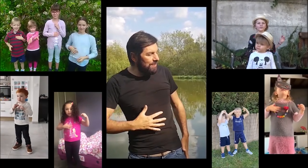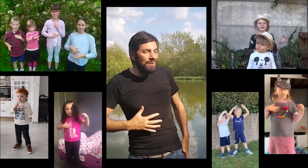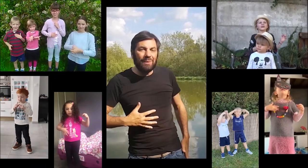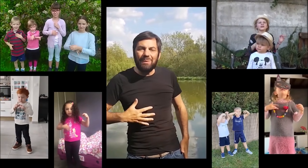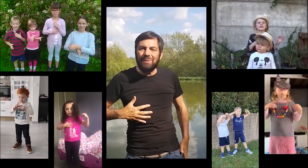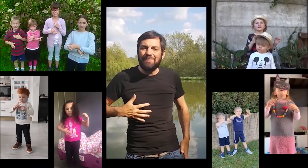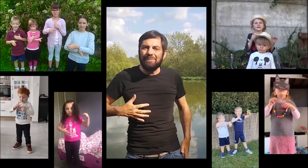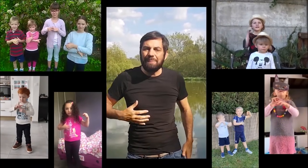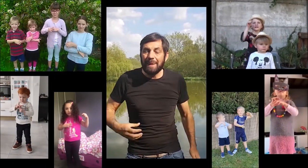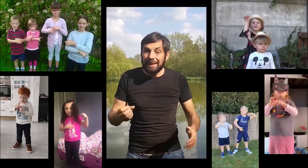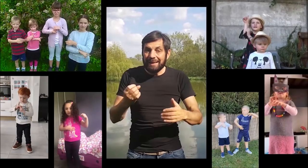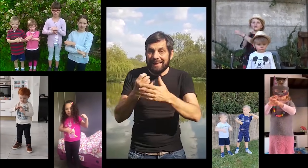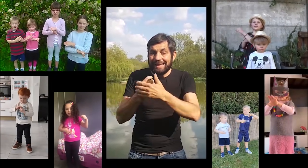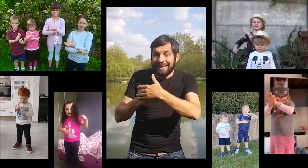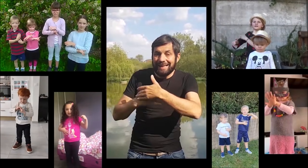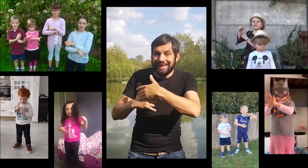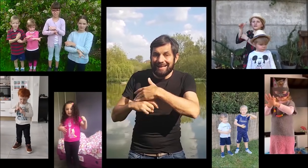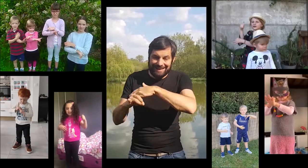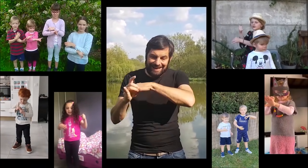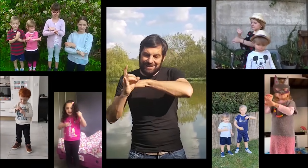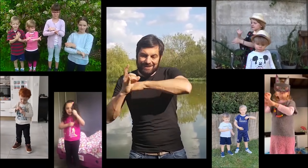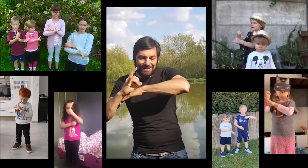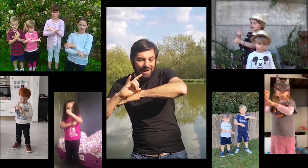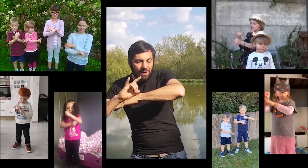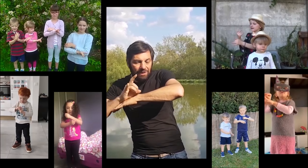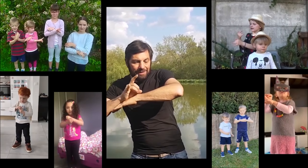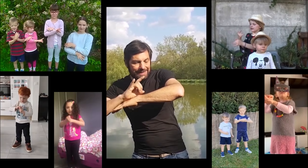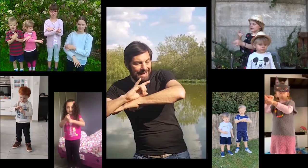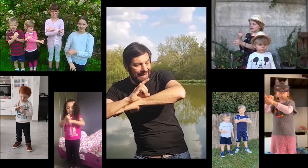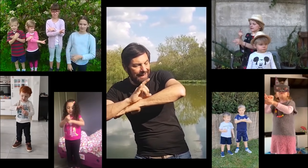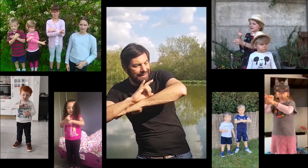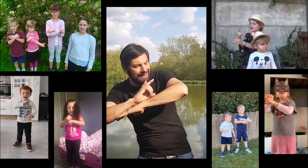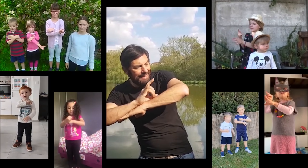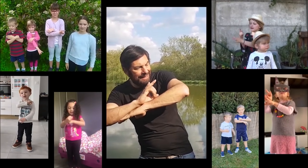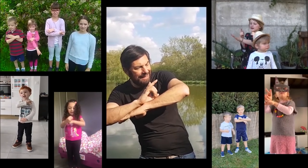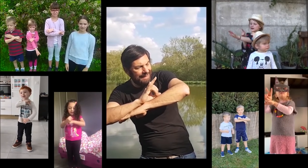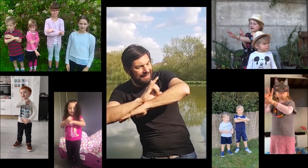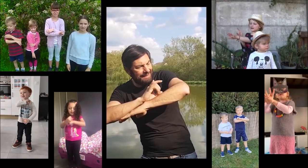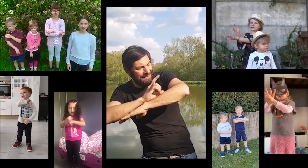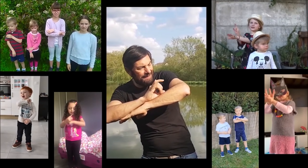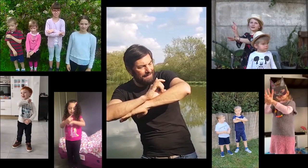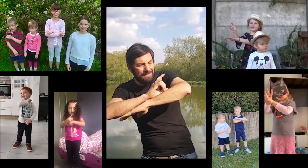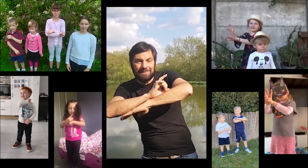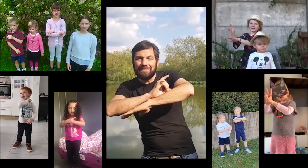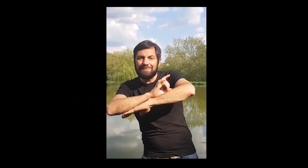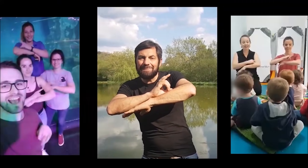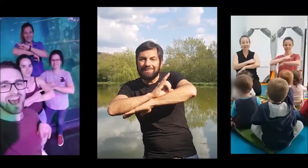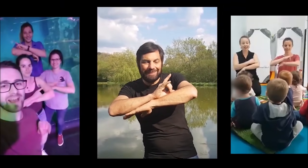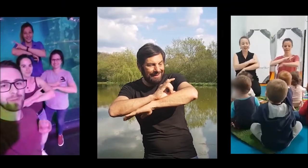heureux, il sort sa tête.